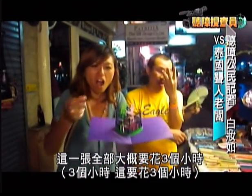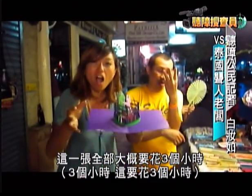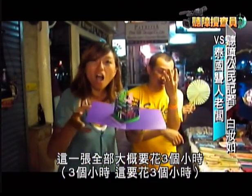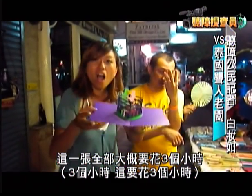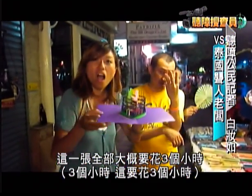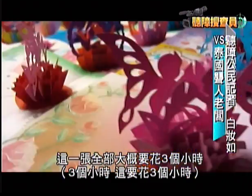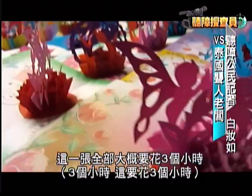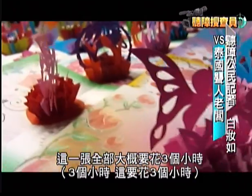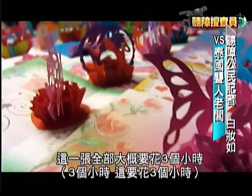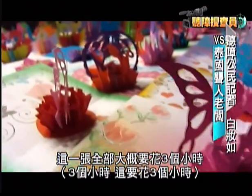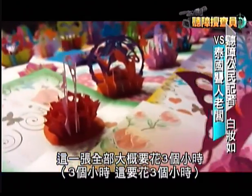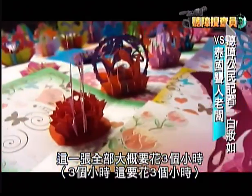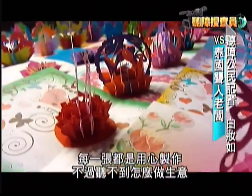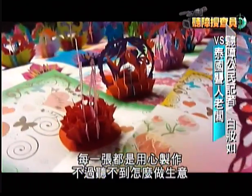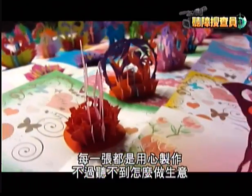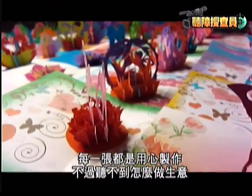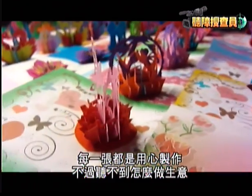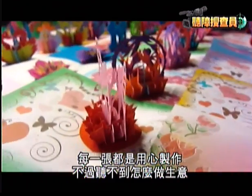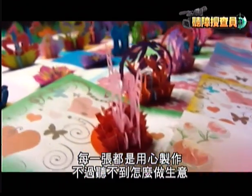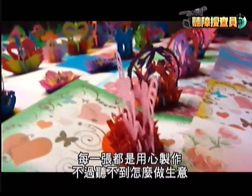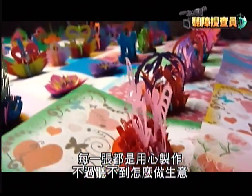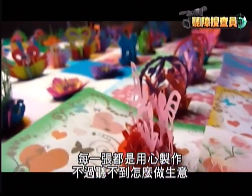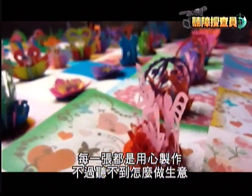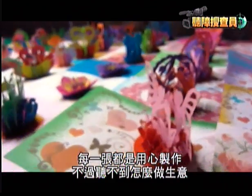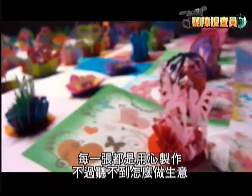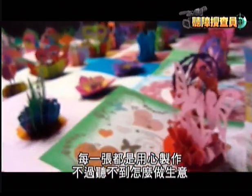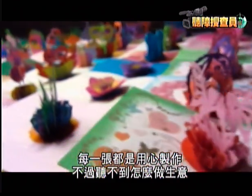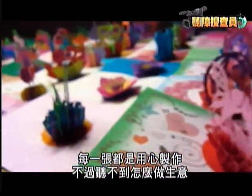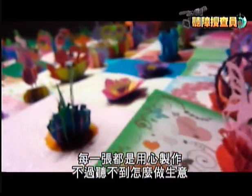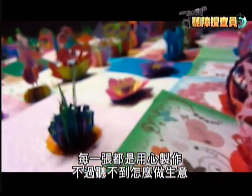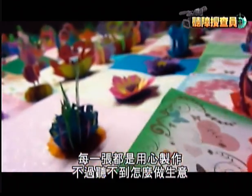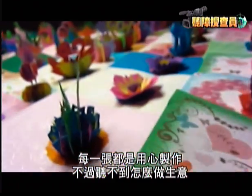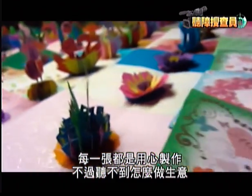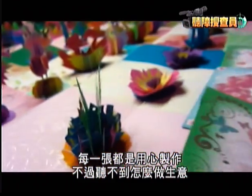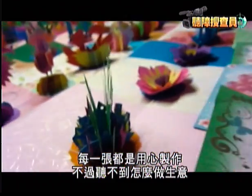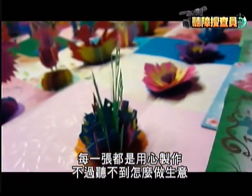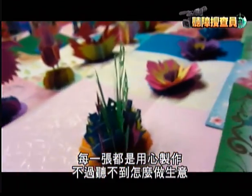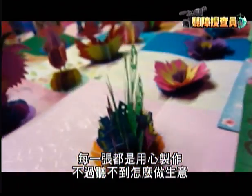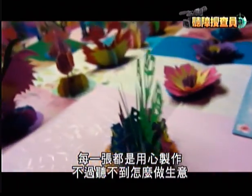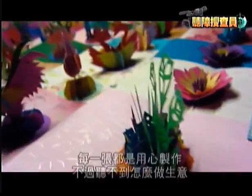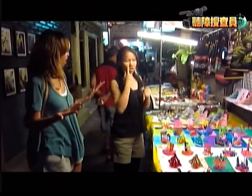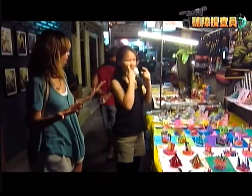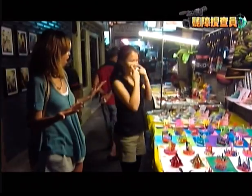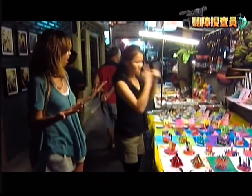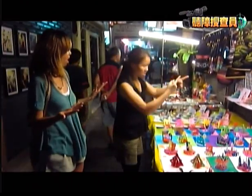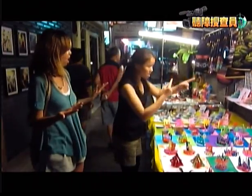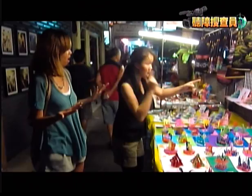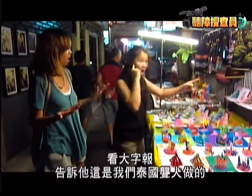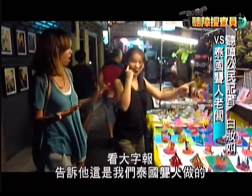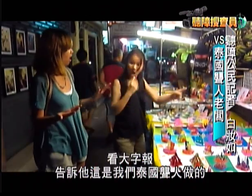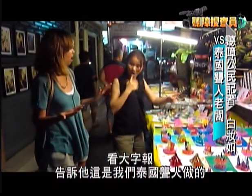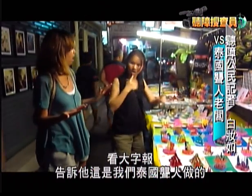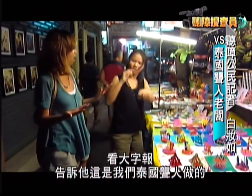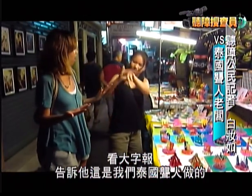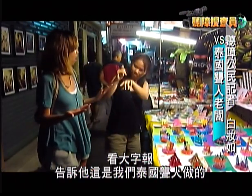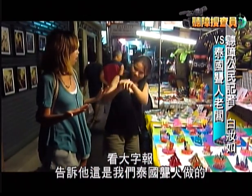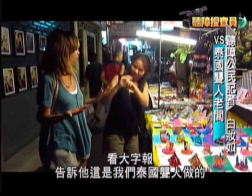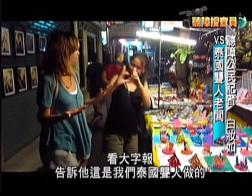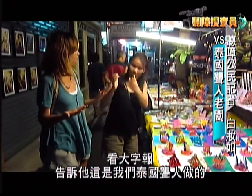3个小时哎！每一张都是用心制作，不过听不到怎么做生意？ 看大字报，告诉他这是我们泰国